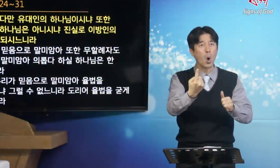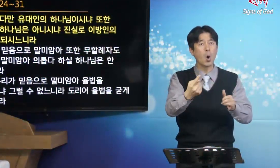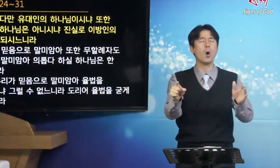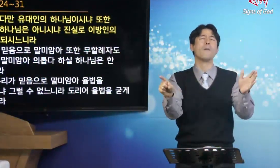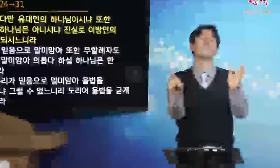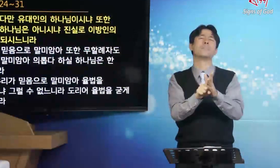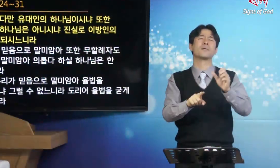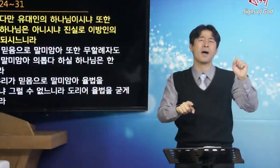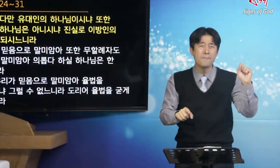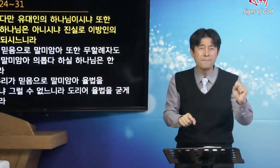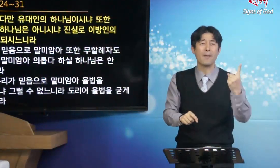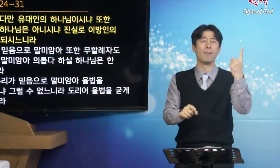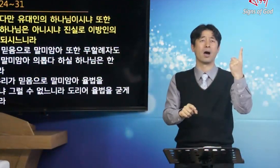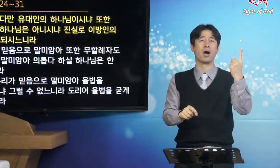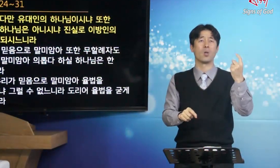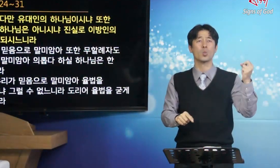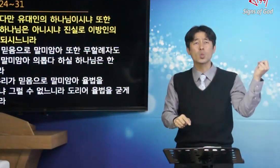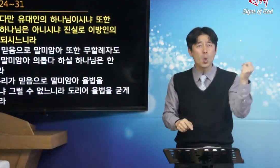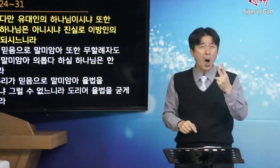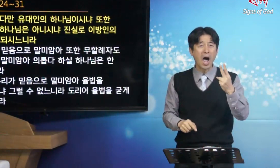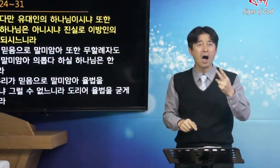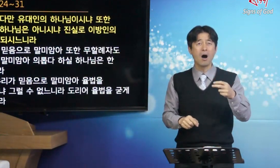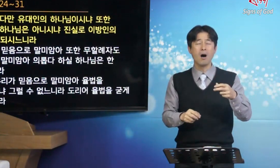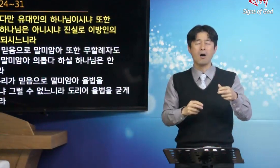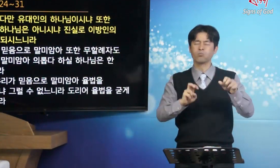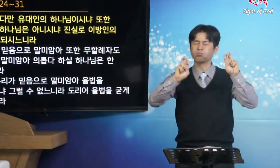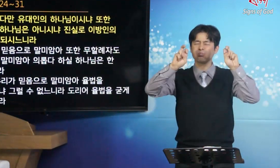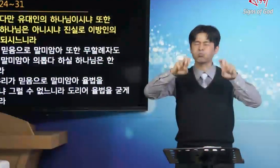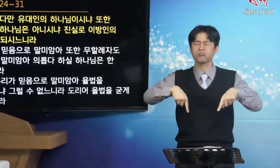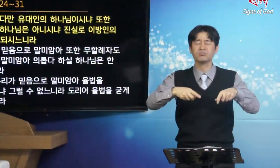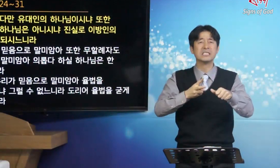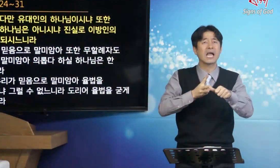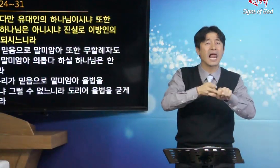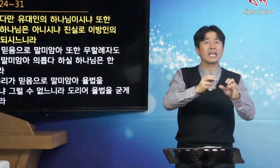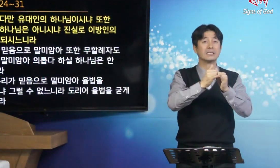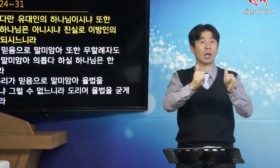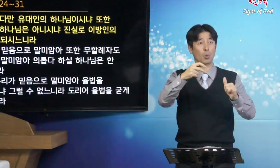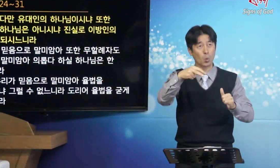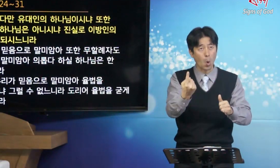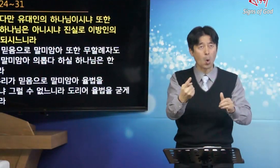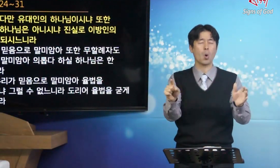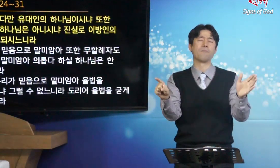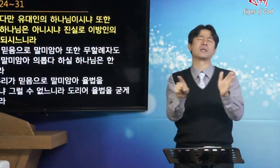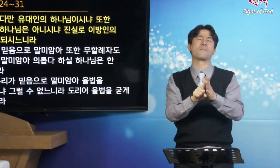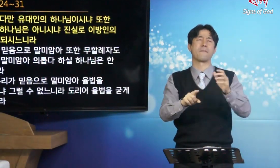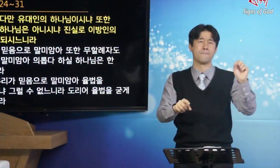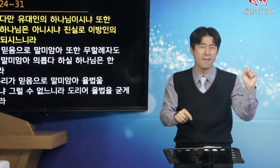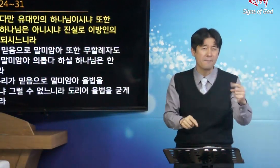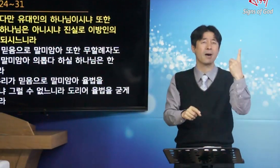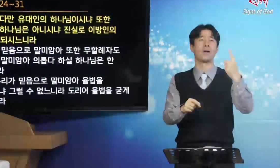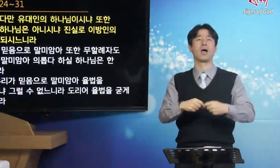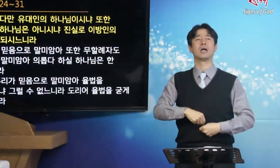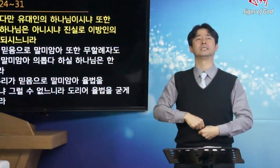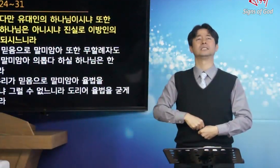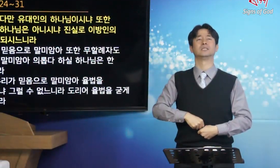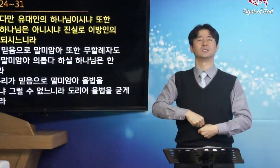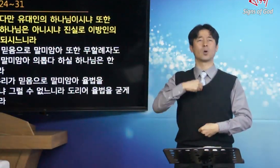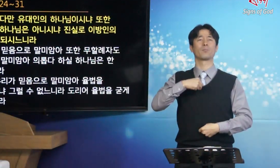할례자도 믿음으로 말미암아 또한 무할례자도 믿음으로 말미암아